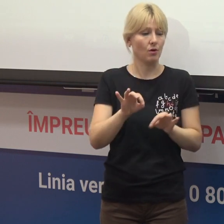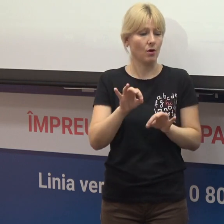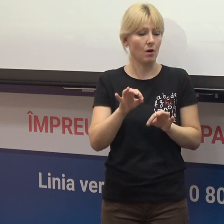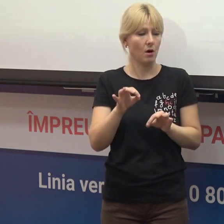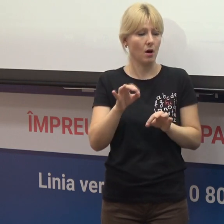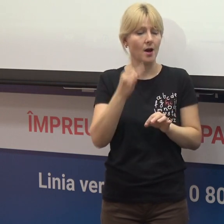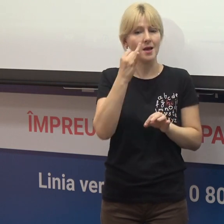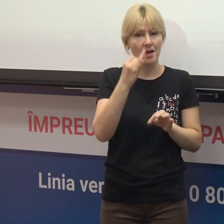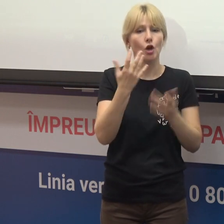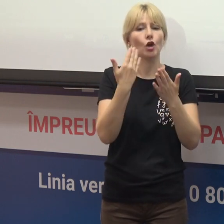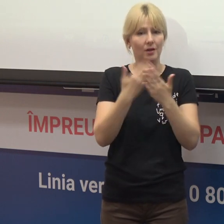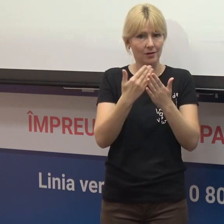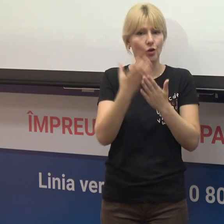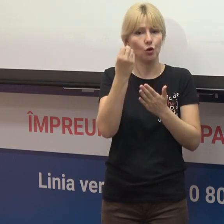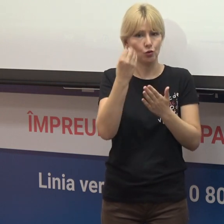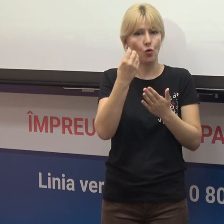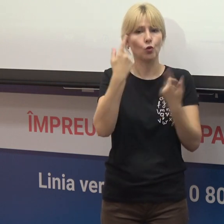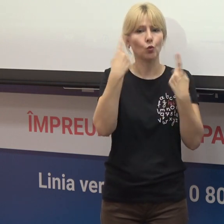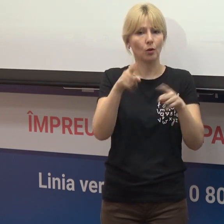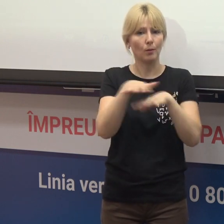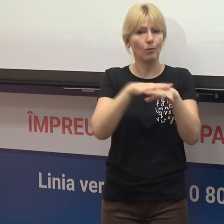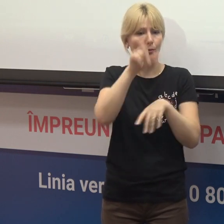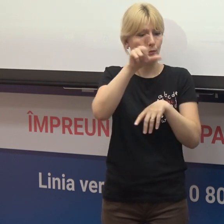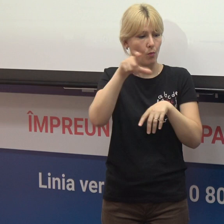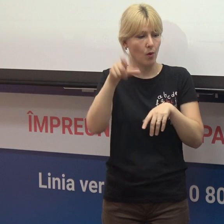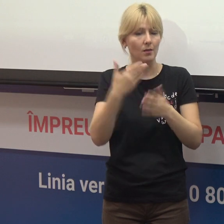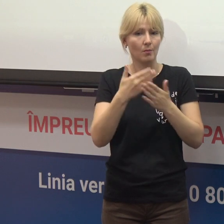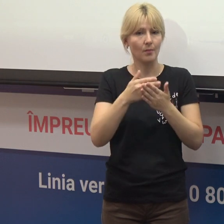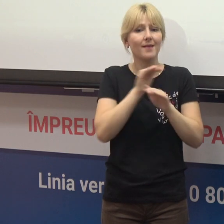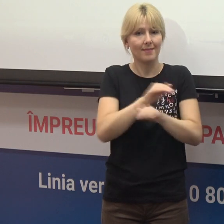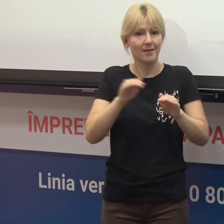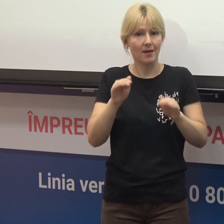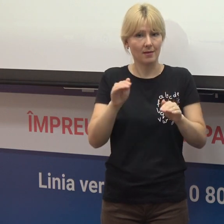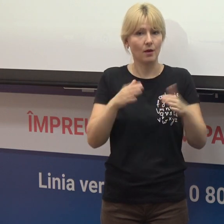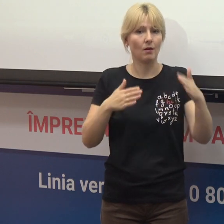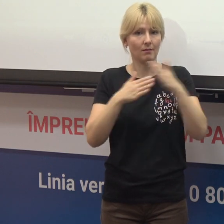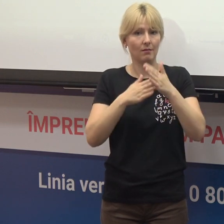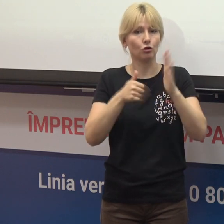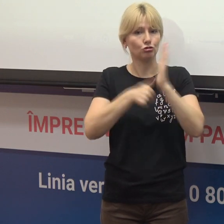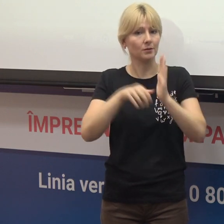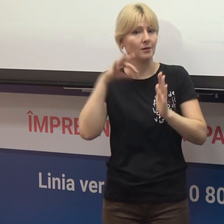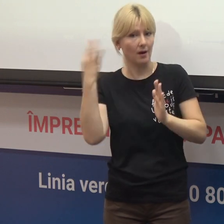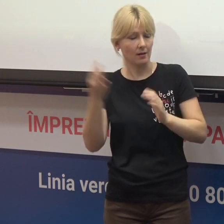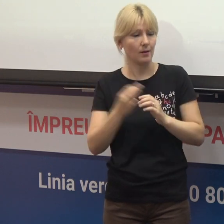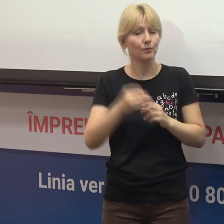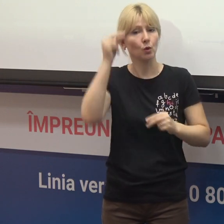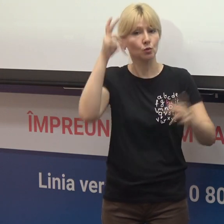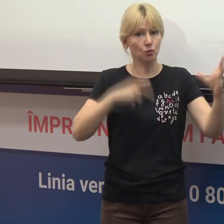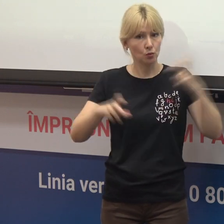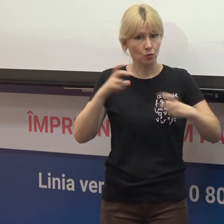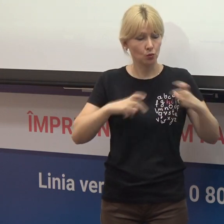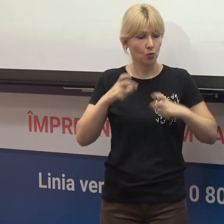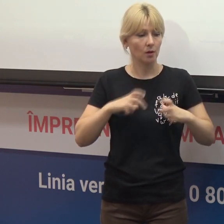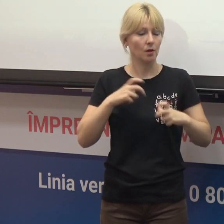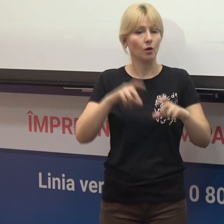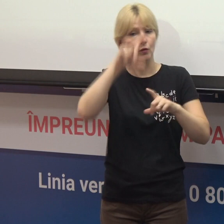și alte categorii de populație, cum ar fi copiii cu vârsta până la 6 ani, deci elevii și studenții cu vârsta de până